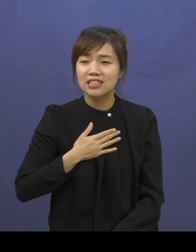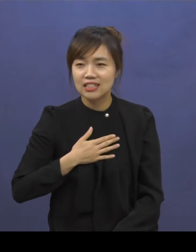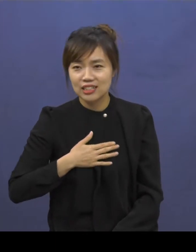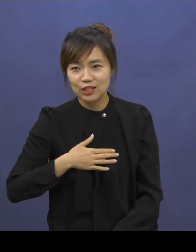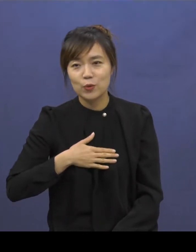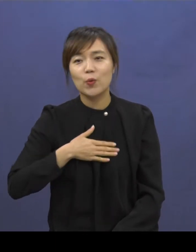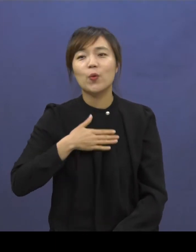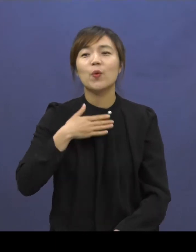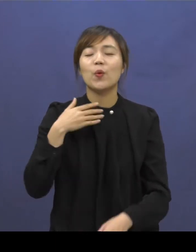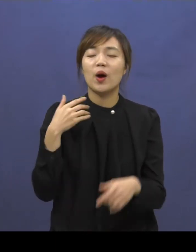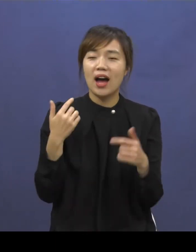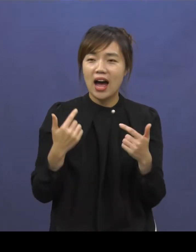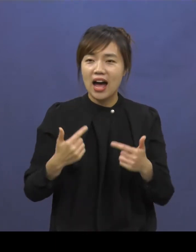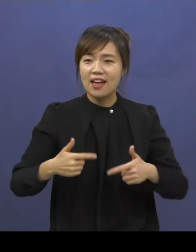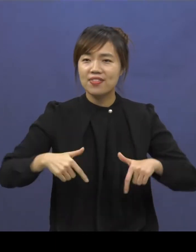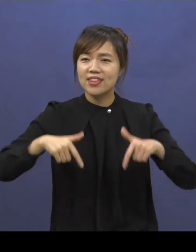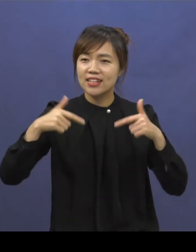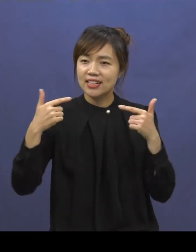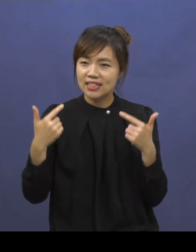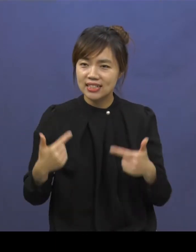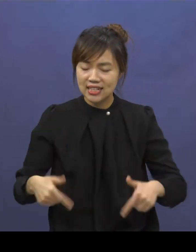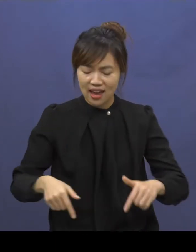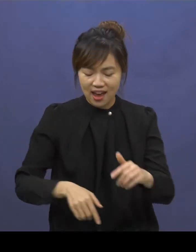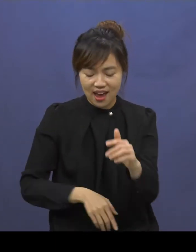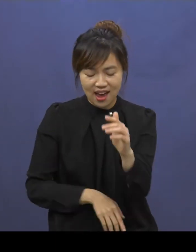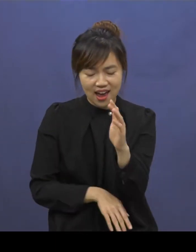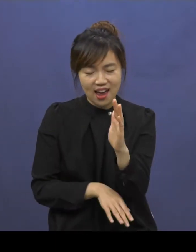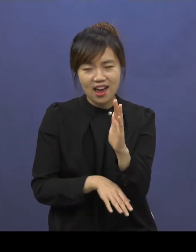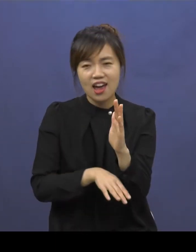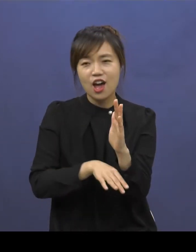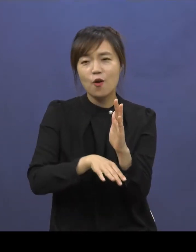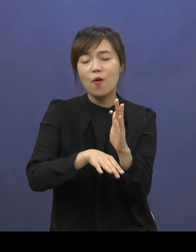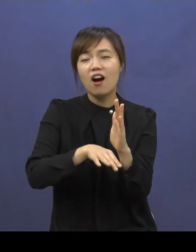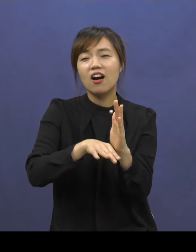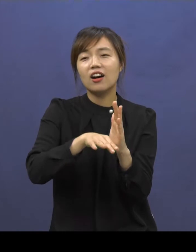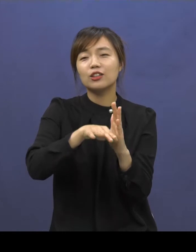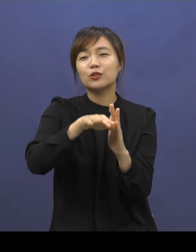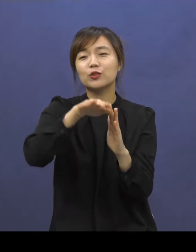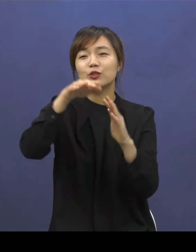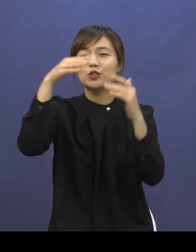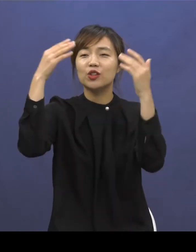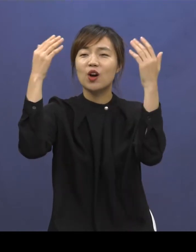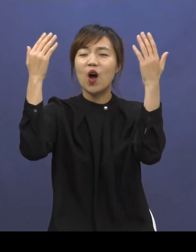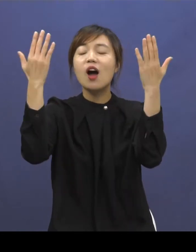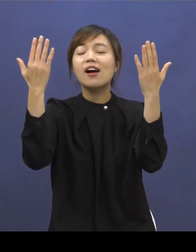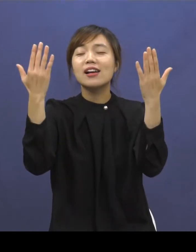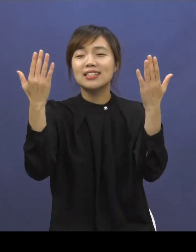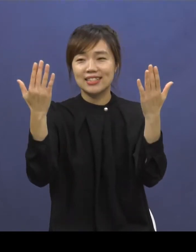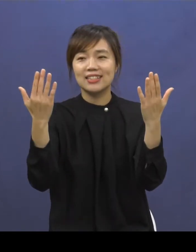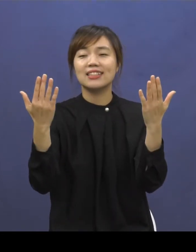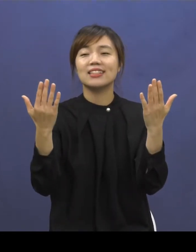하시고 늘 채워주